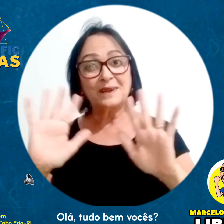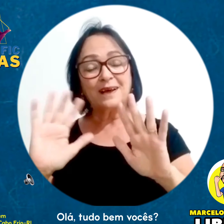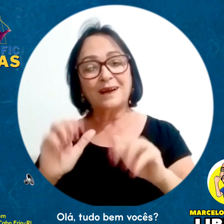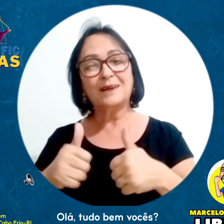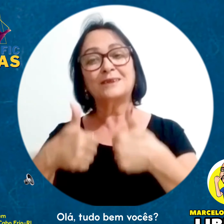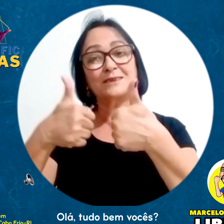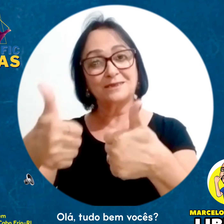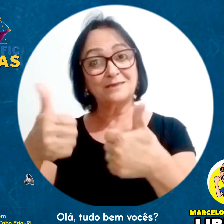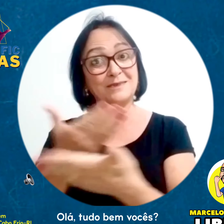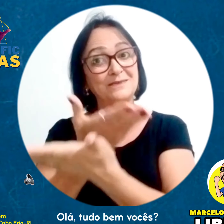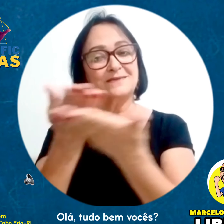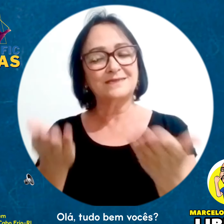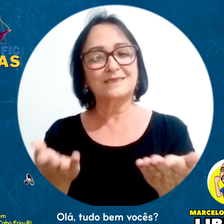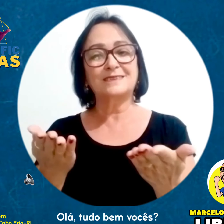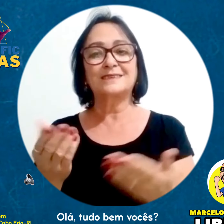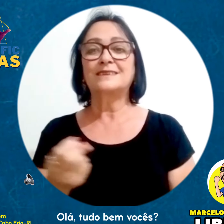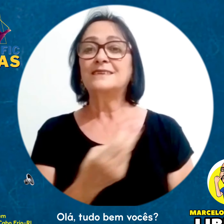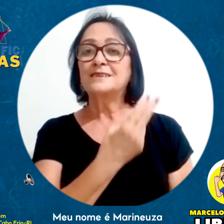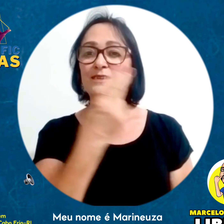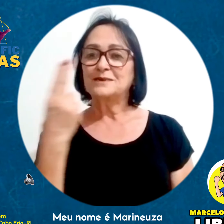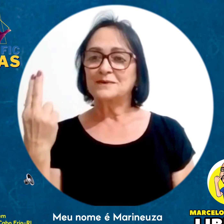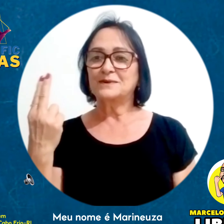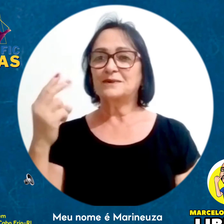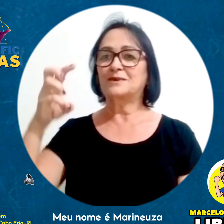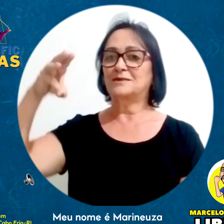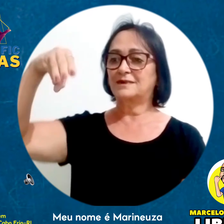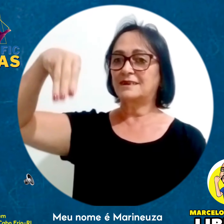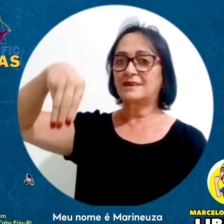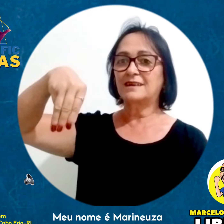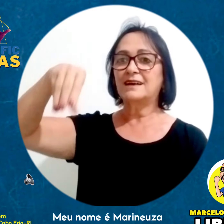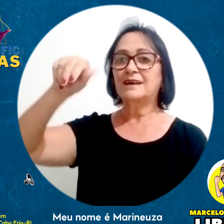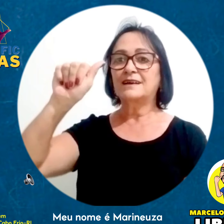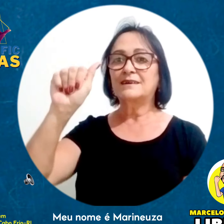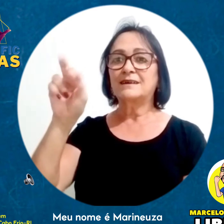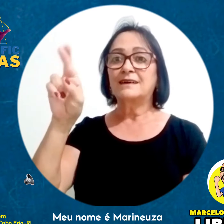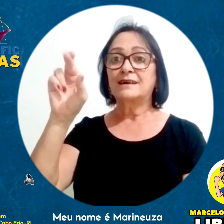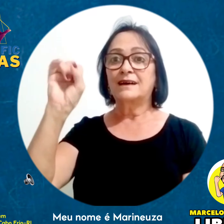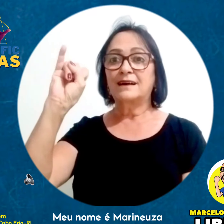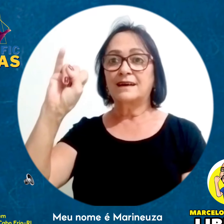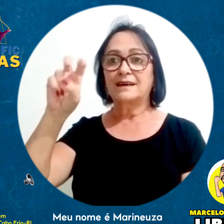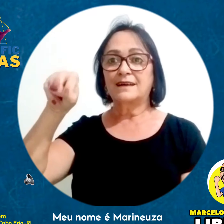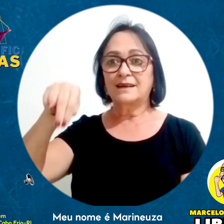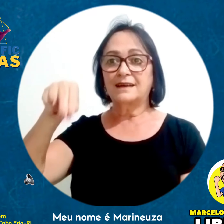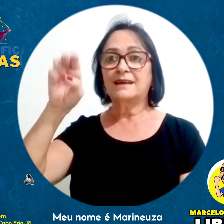Olá, tudo bem com vocês? Meu nome é Marineuza